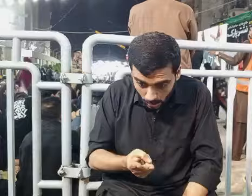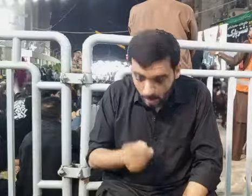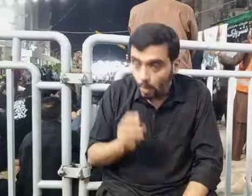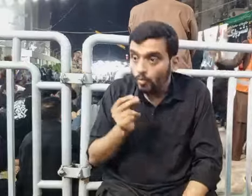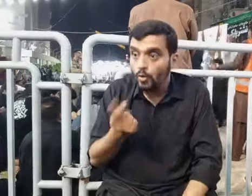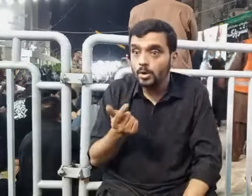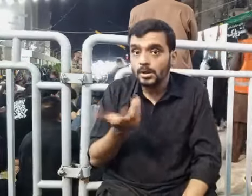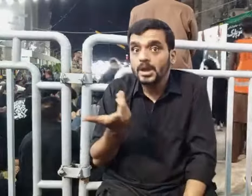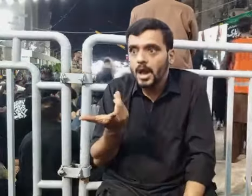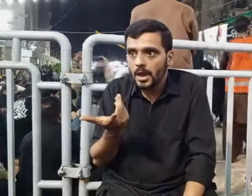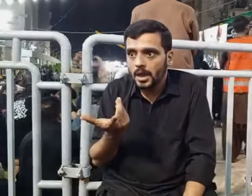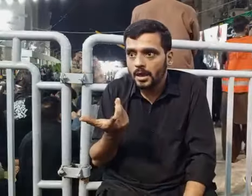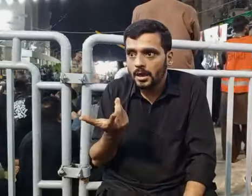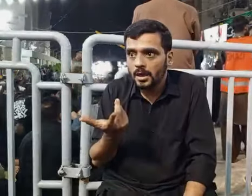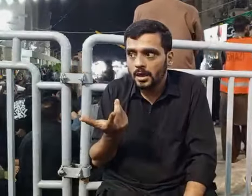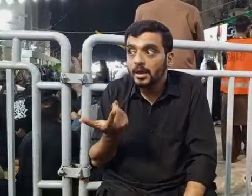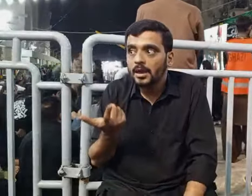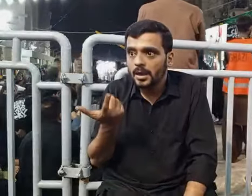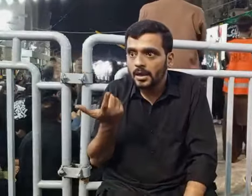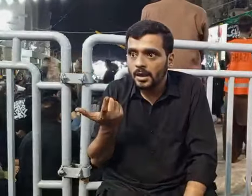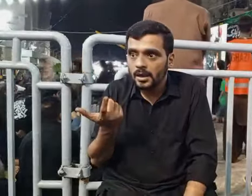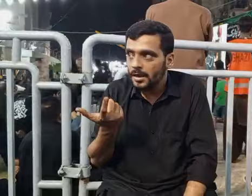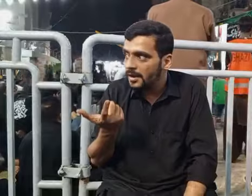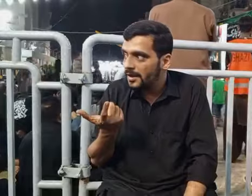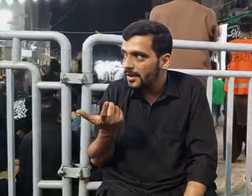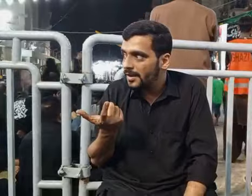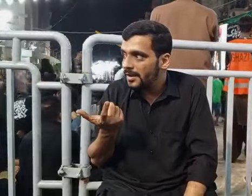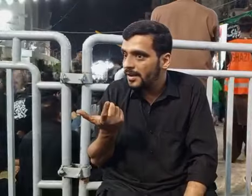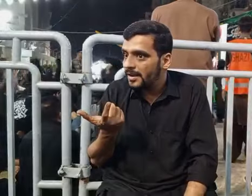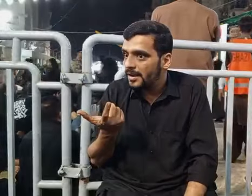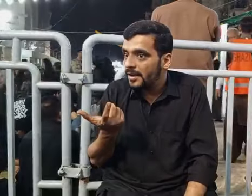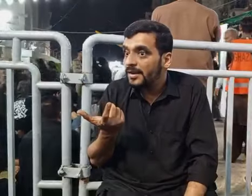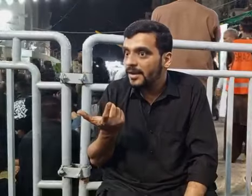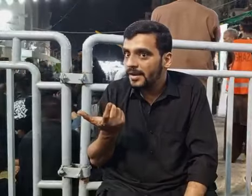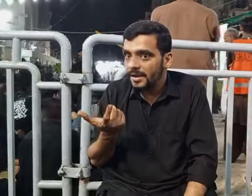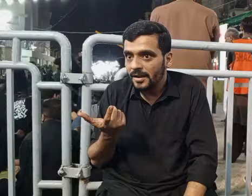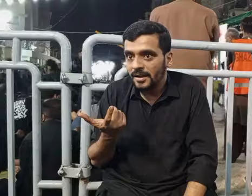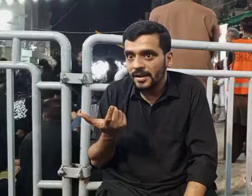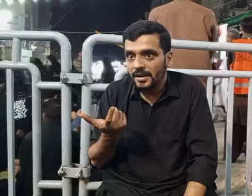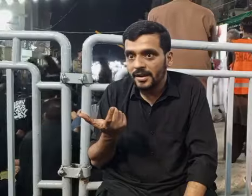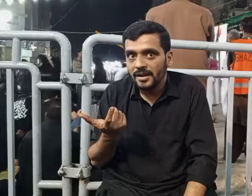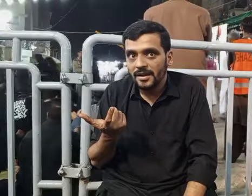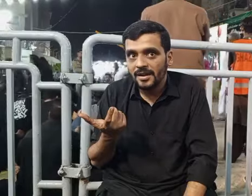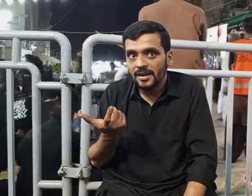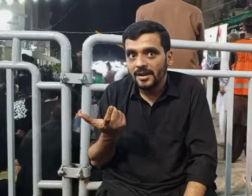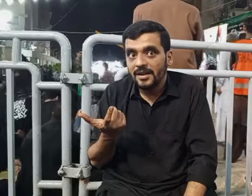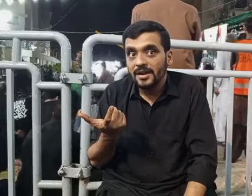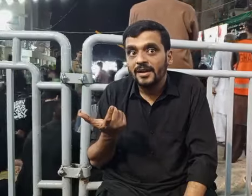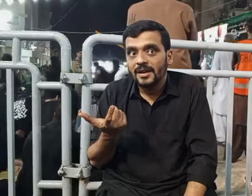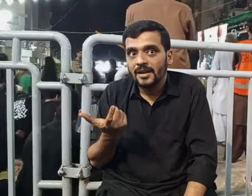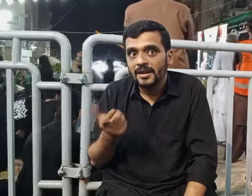رو لینا نہیں پتا اگلے برس کسے قاسم پر رو لینا، اپنے سر کو کربلا کی زمین میں